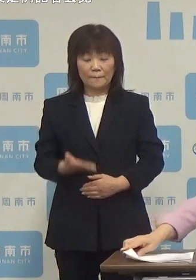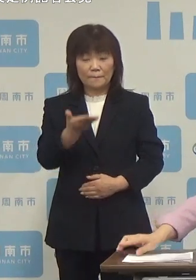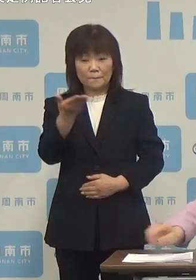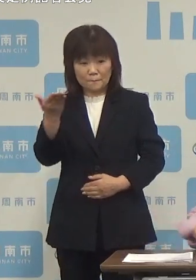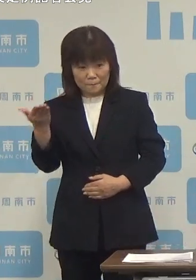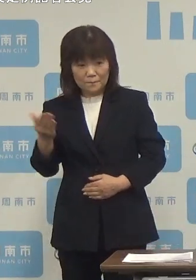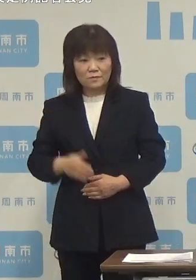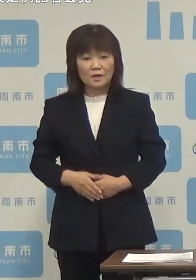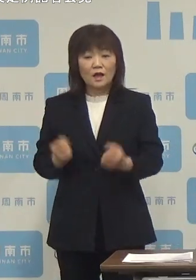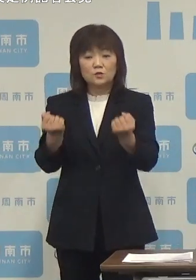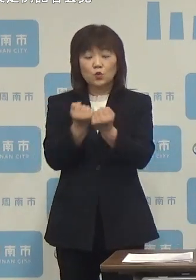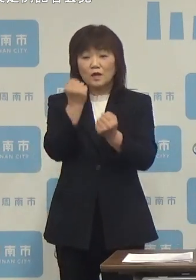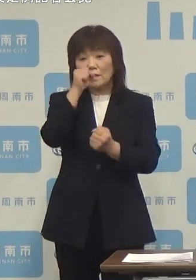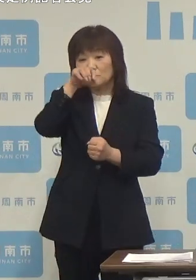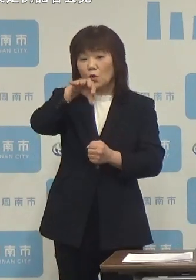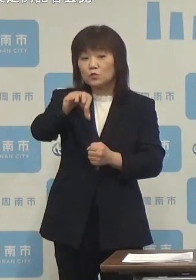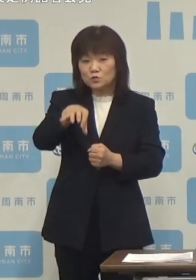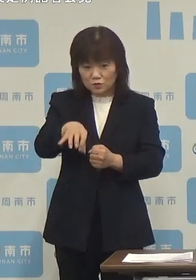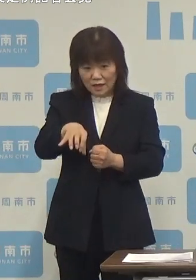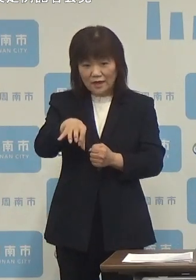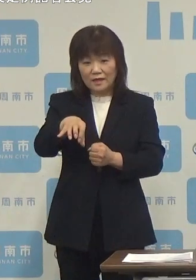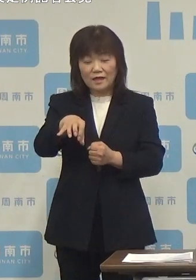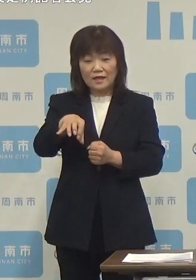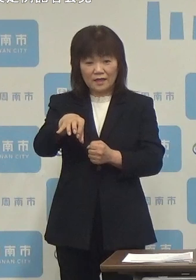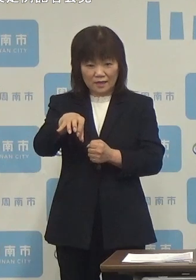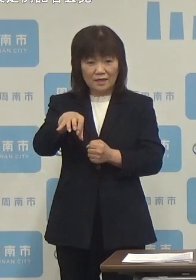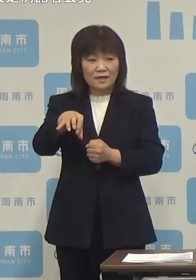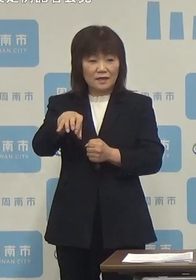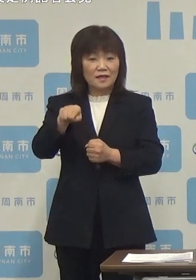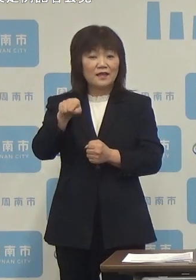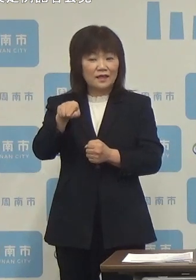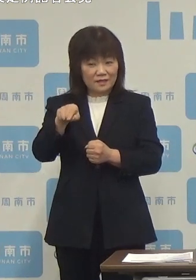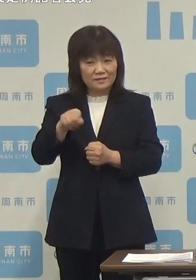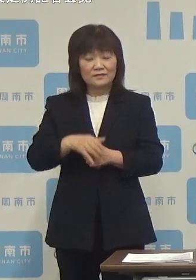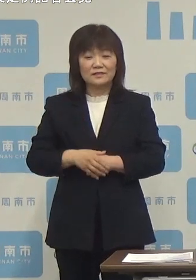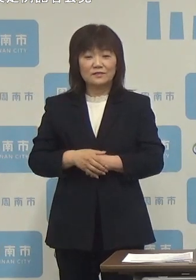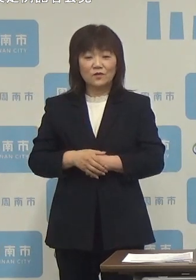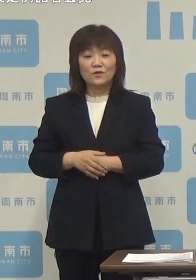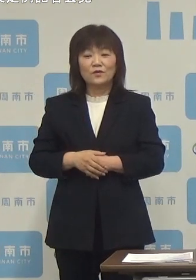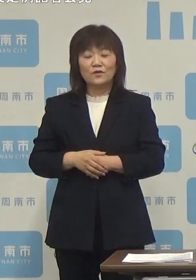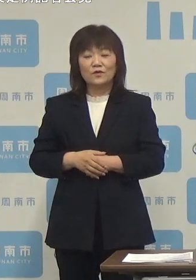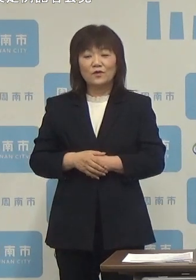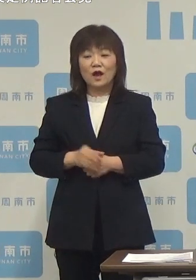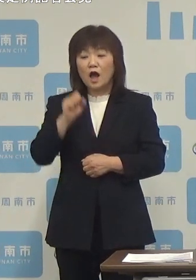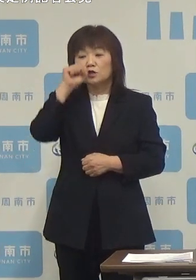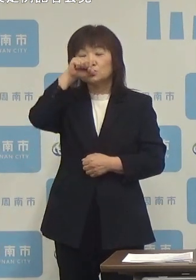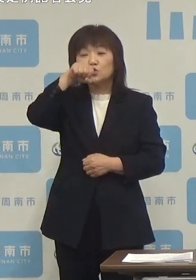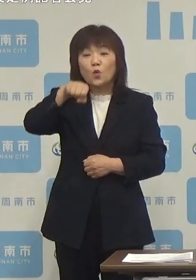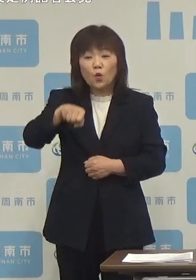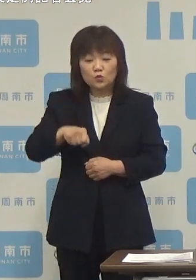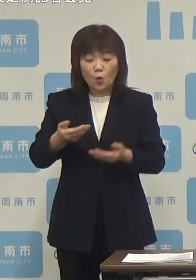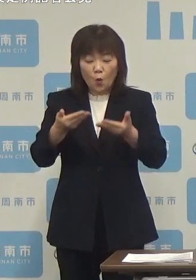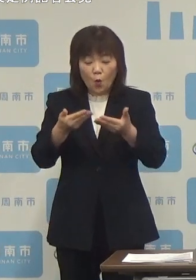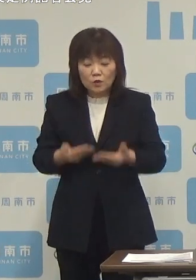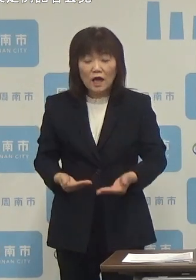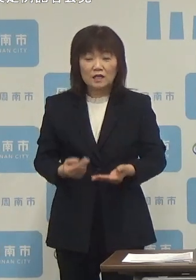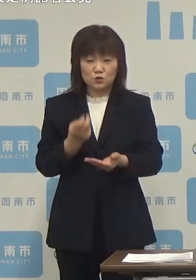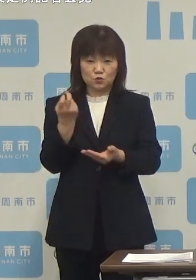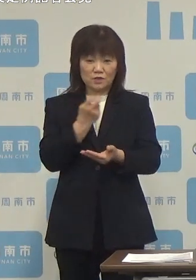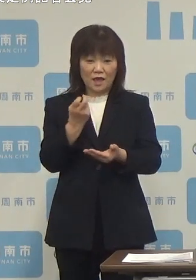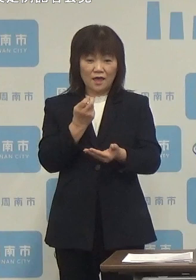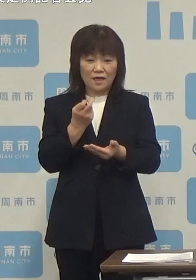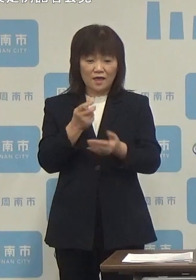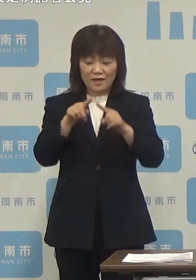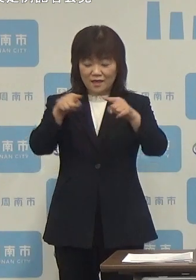次に徳山動物園の徳山動物園への象の体重計寄贈